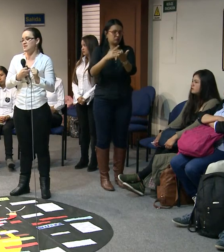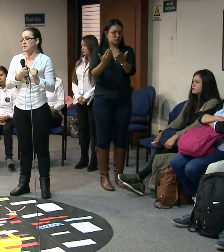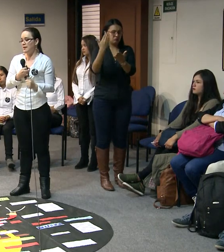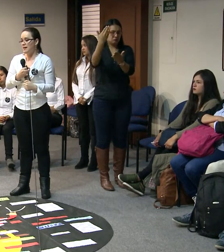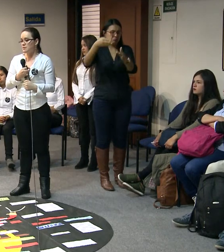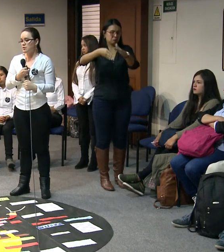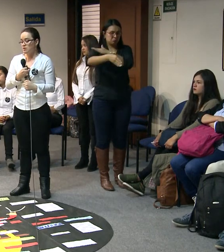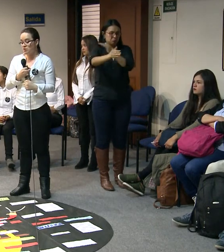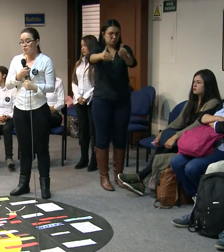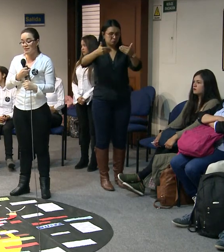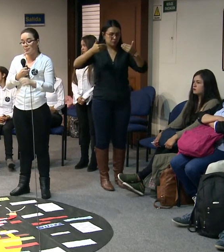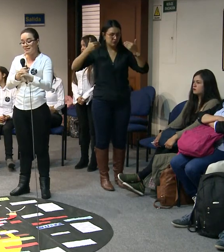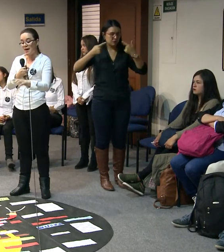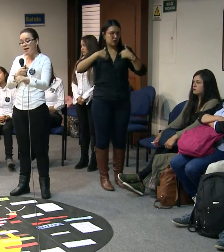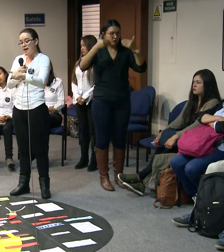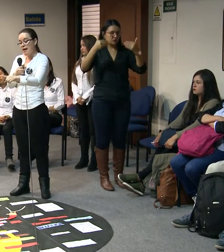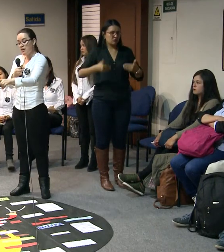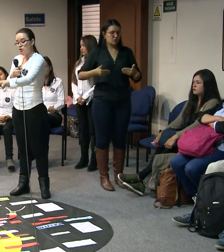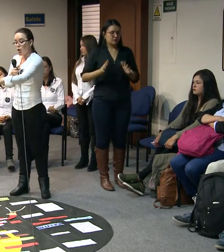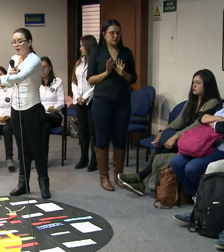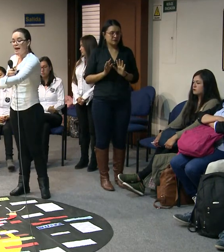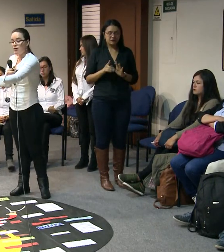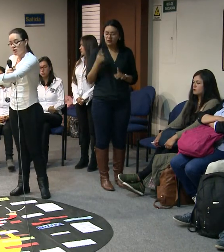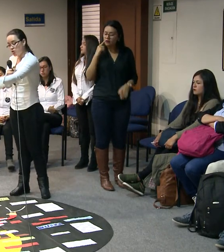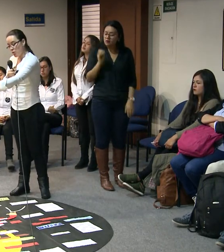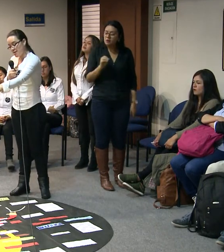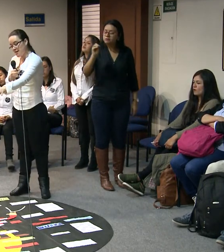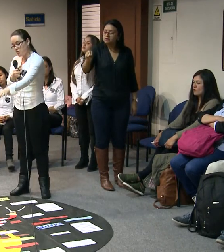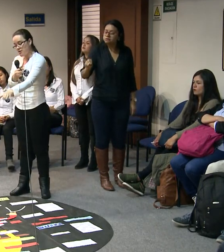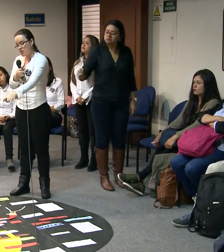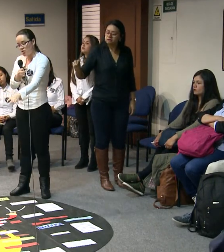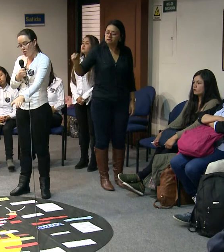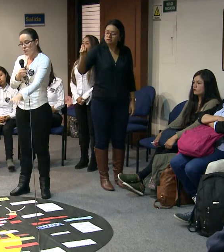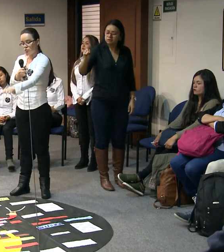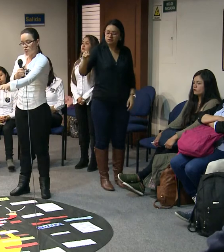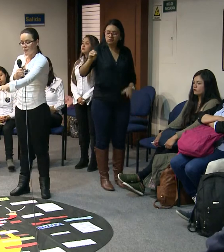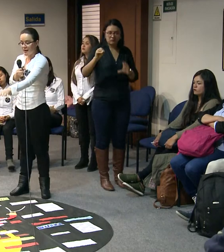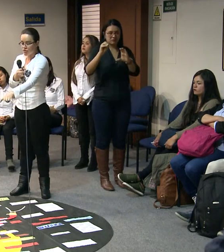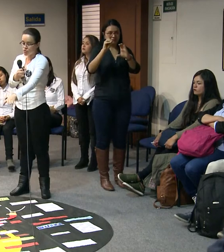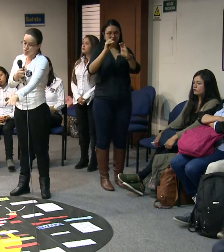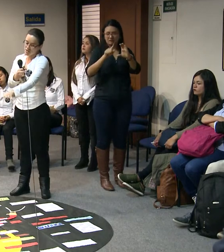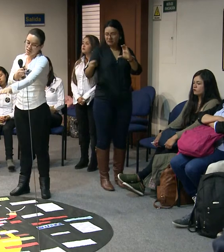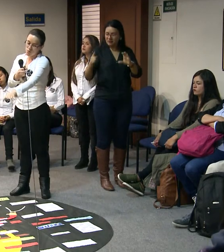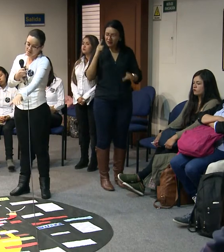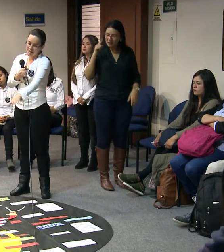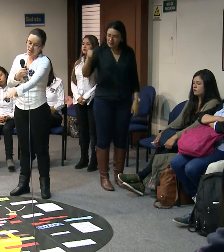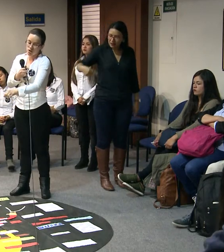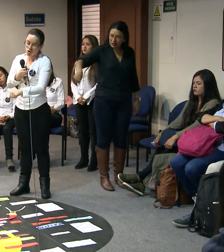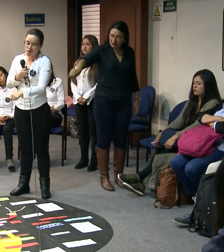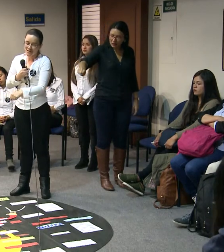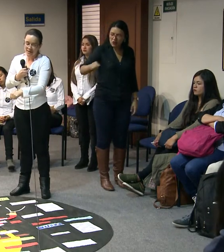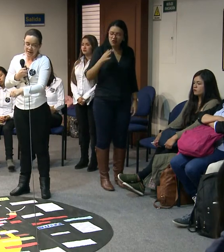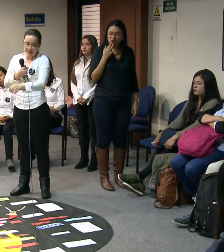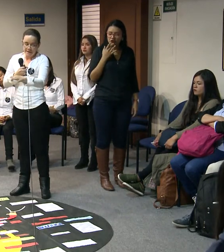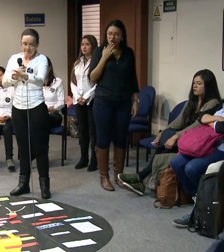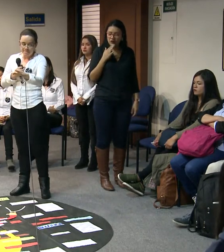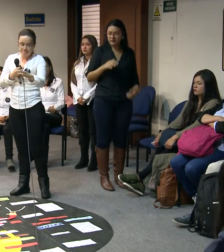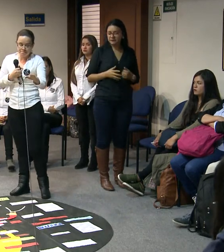la accesibilidad de las personas con discapacidad. Ellos lo ubicaron en todo el centro del sol, son los papelitos que ustedes encuentran ahí en